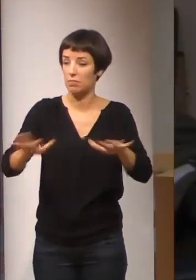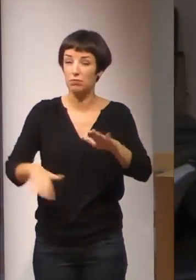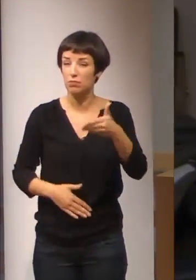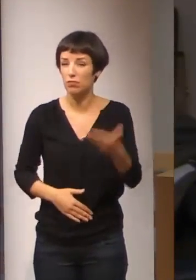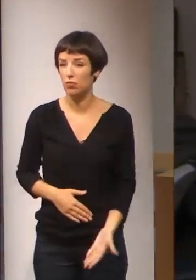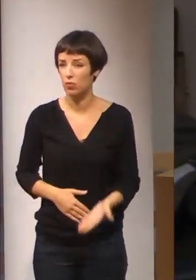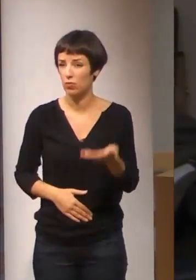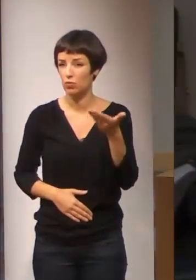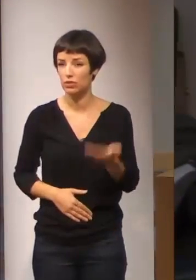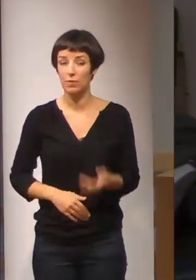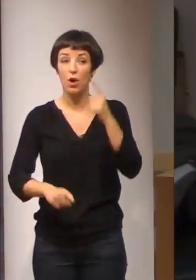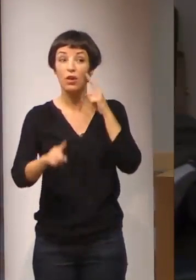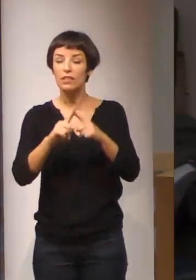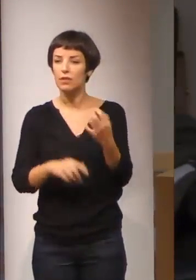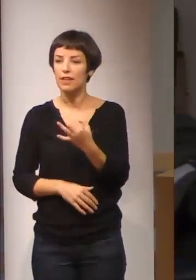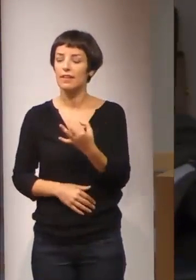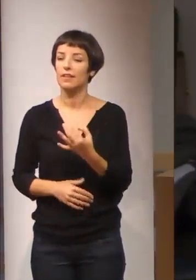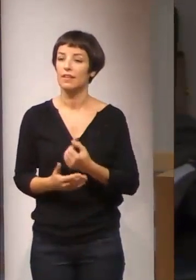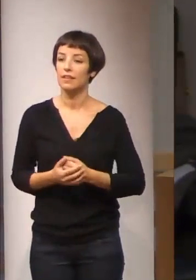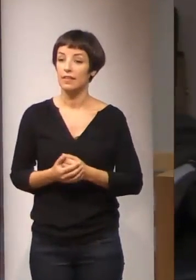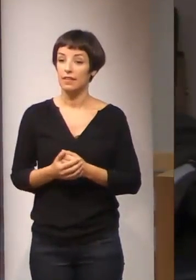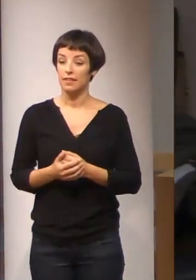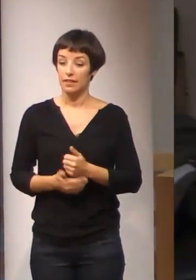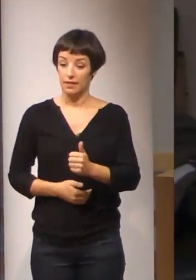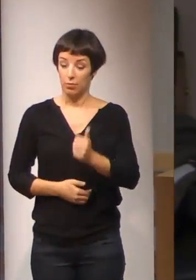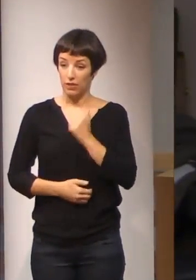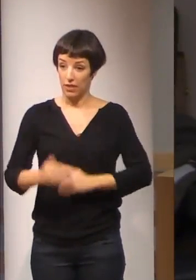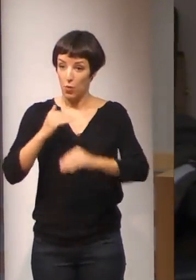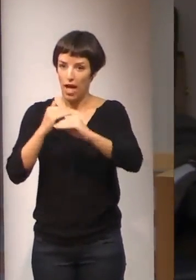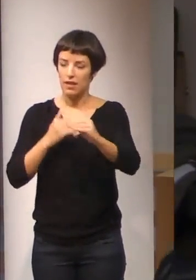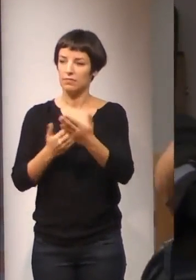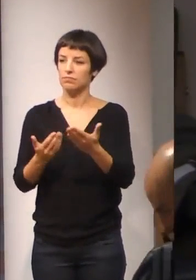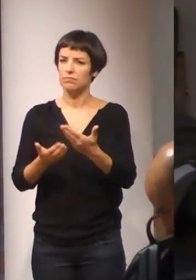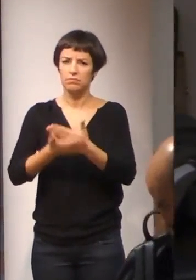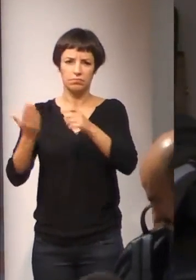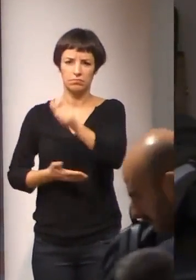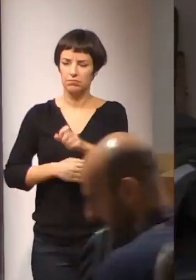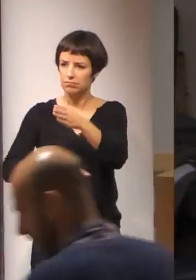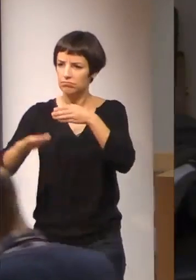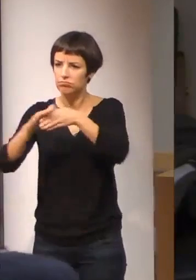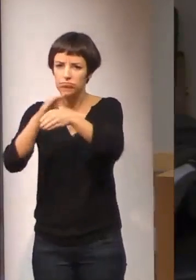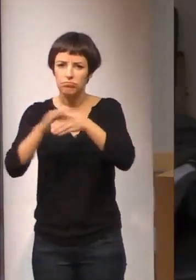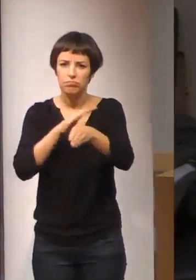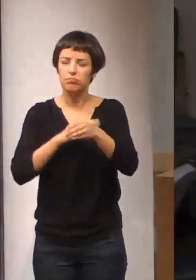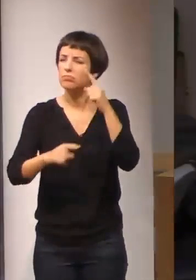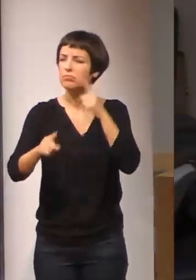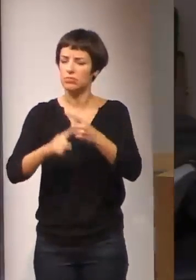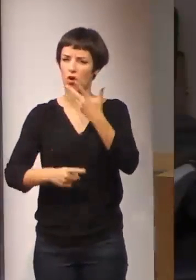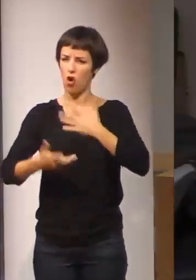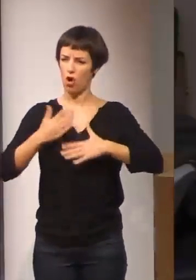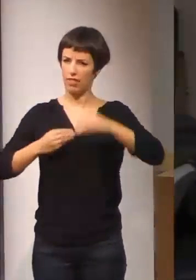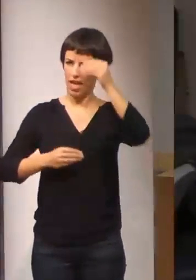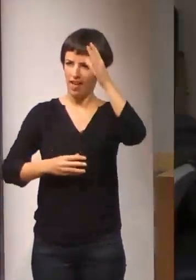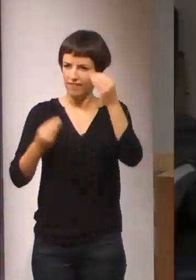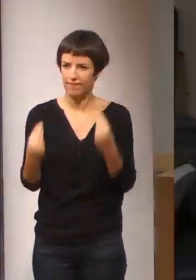fundamental para garantizar el derecho de igualdad de oportunidades y de acceso de todas las personas al conocimiento,